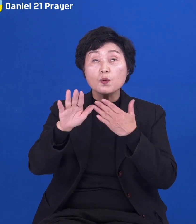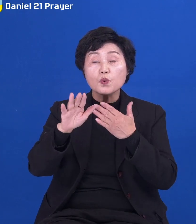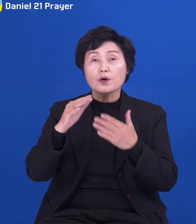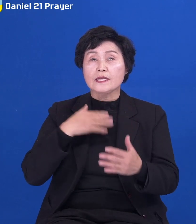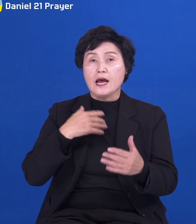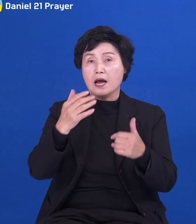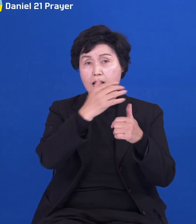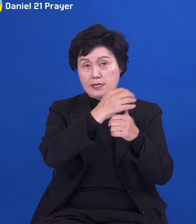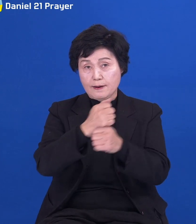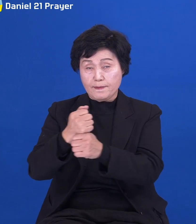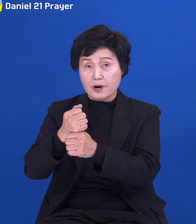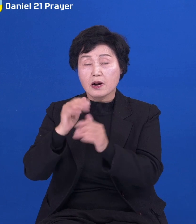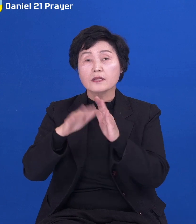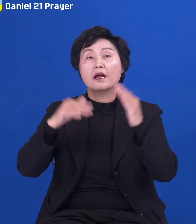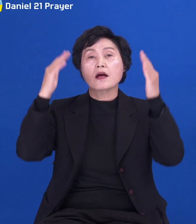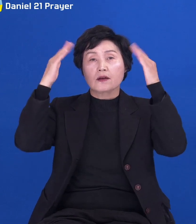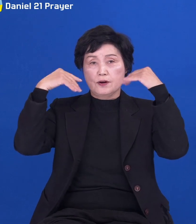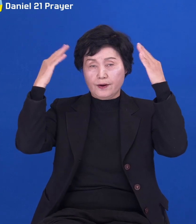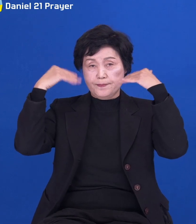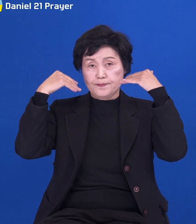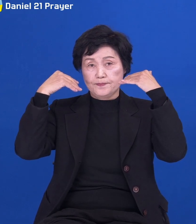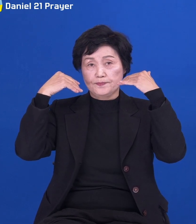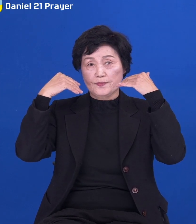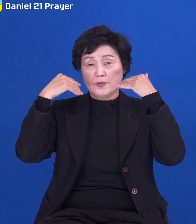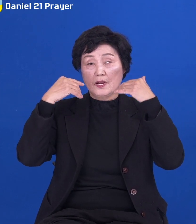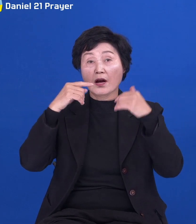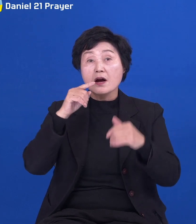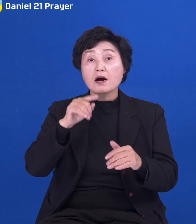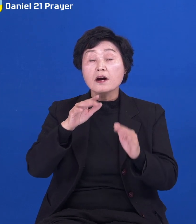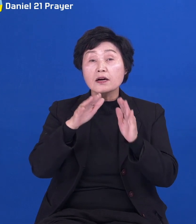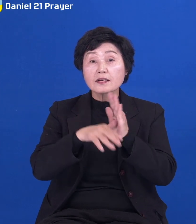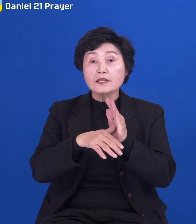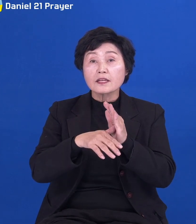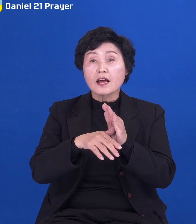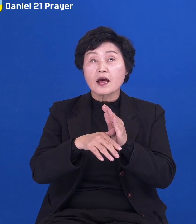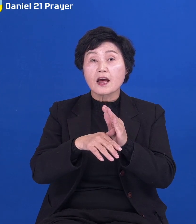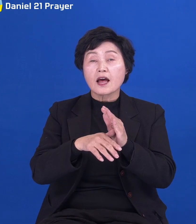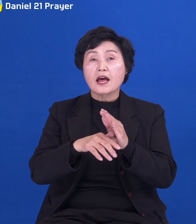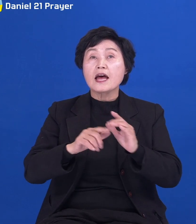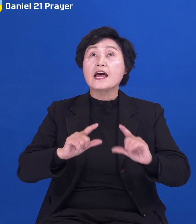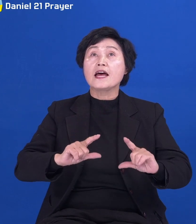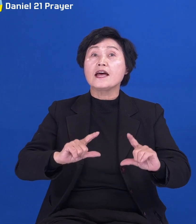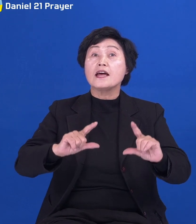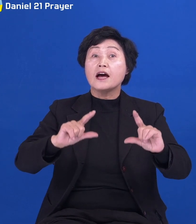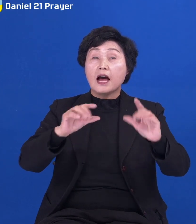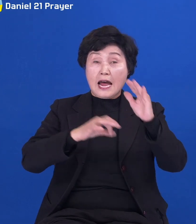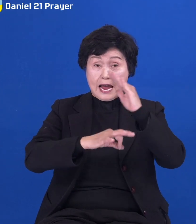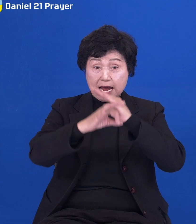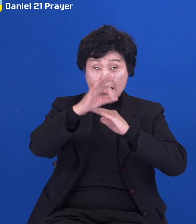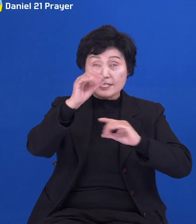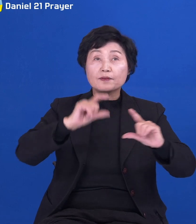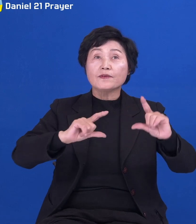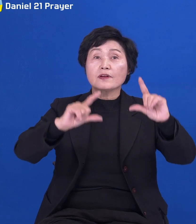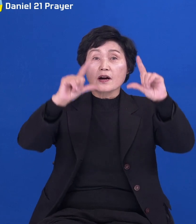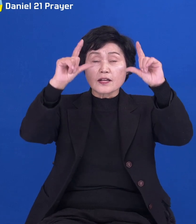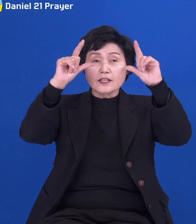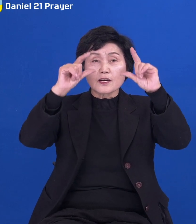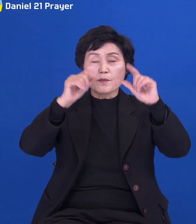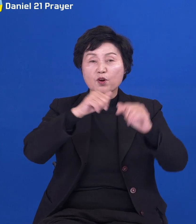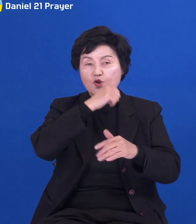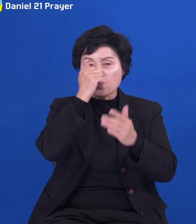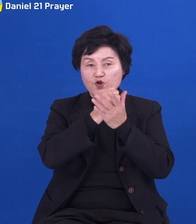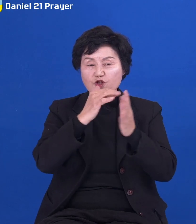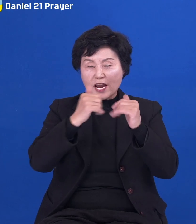여름이었거든요. 보이부에서 해가 나면 이 제수들을 이제 데려다가 밖에 다 앉혀놓고 일광욕이라는 것을 시켜요. 하루는